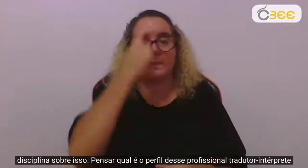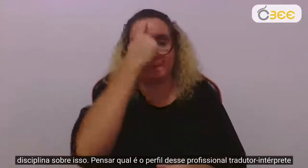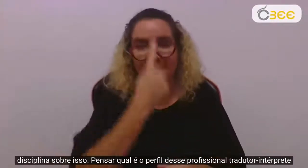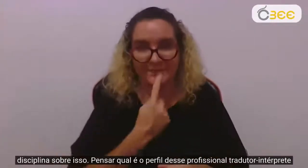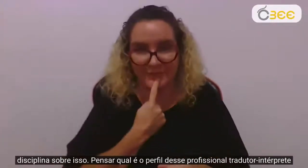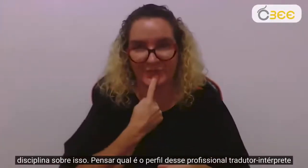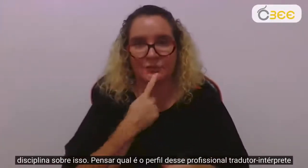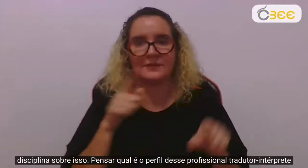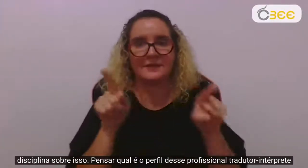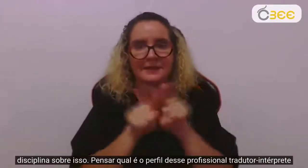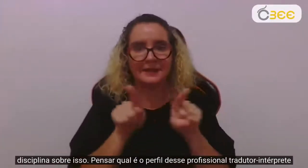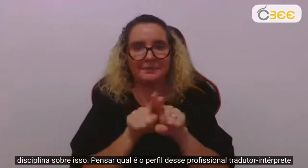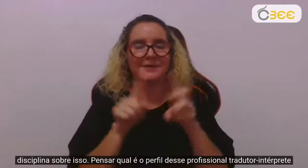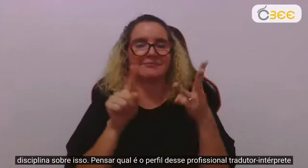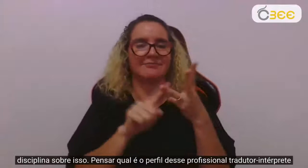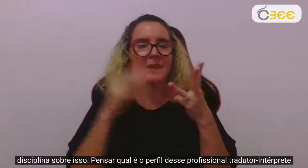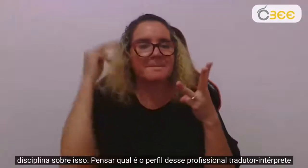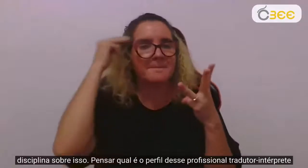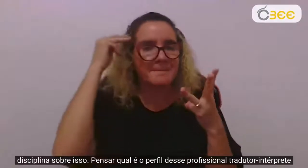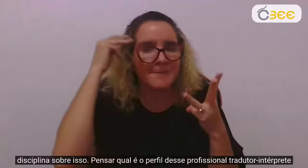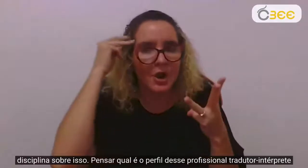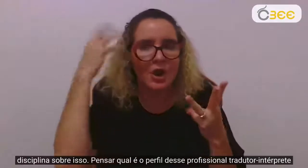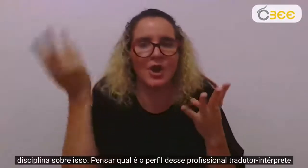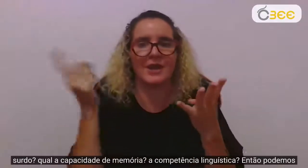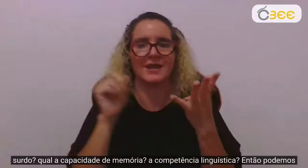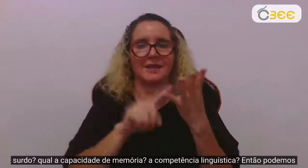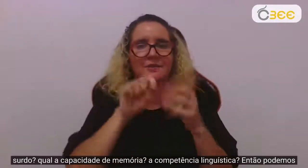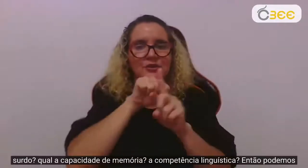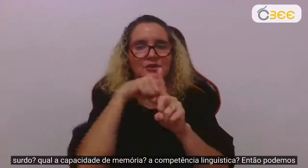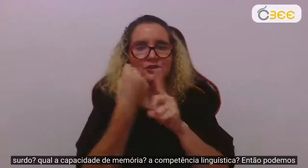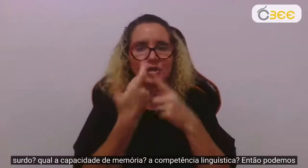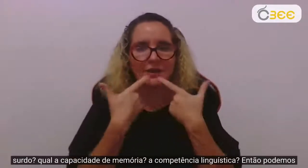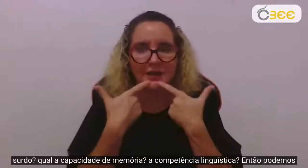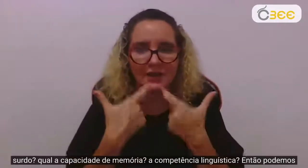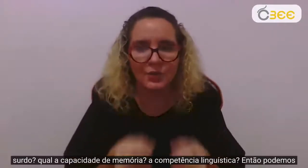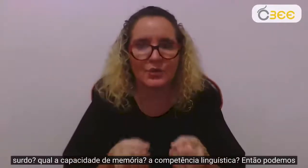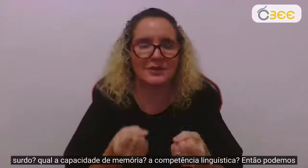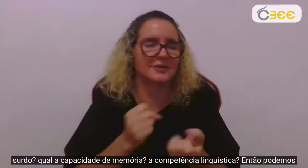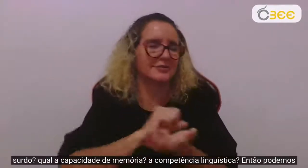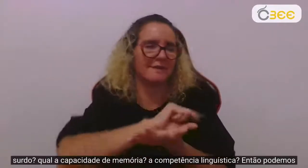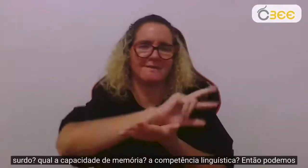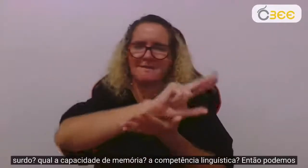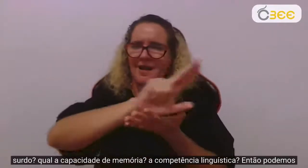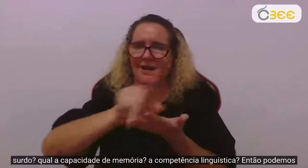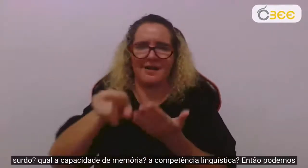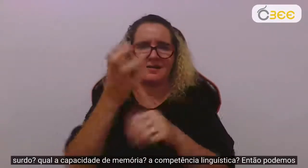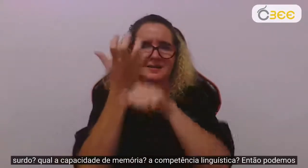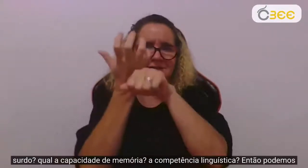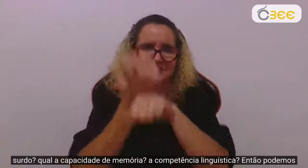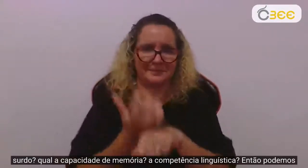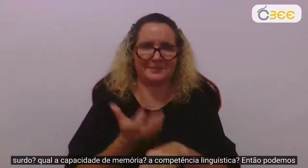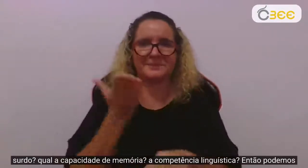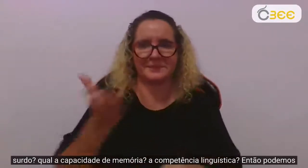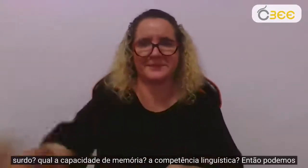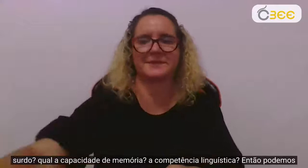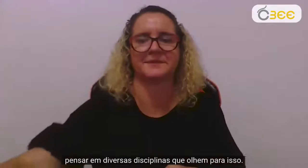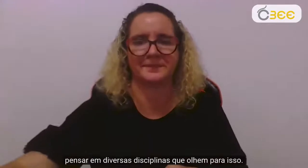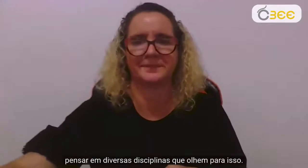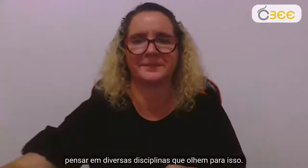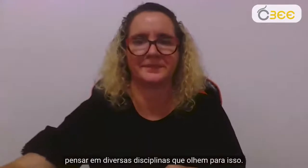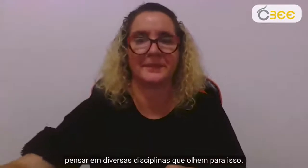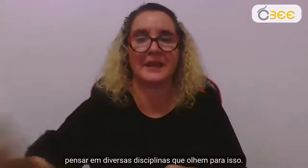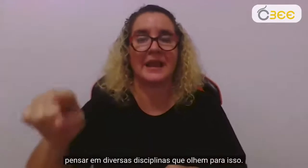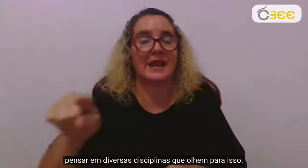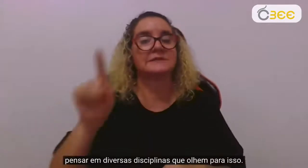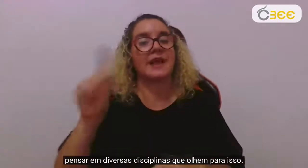pensar qual que é o perfil desse profissional tradutor e intérprete surdo, com a capacidade de memória, a competência linguística, então podemos